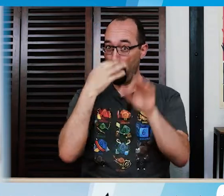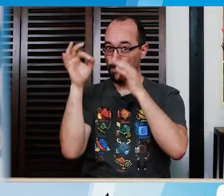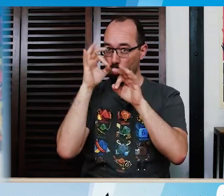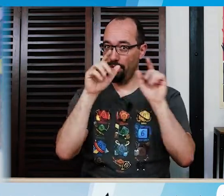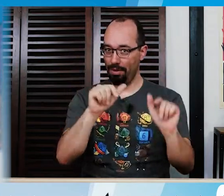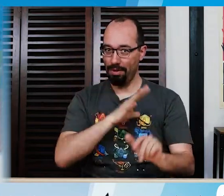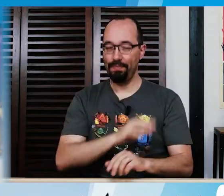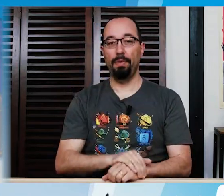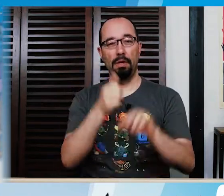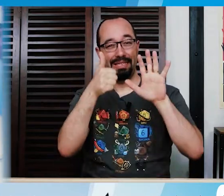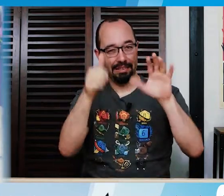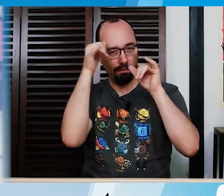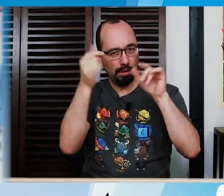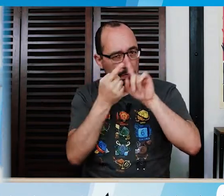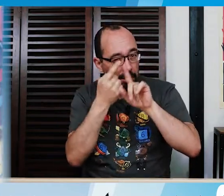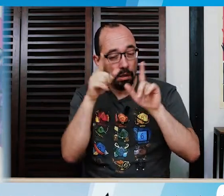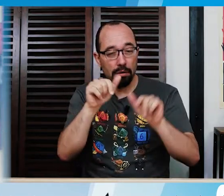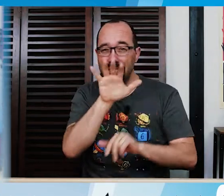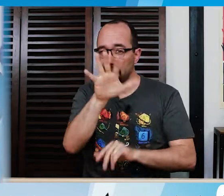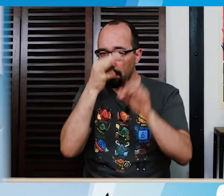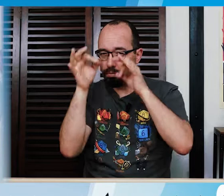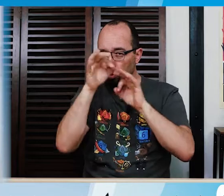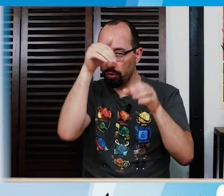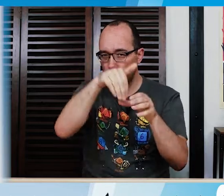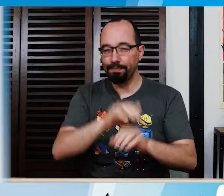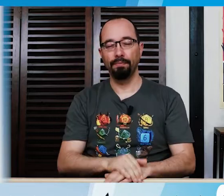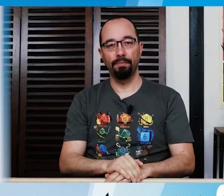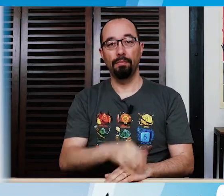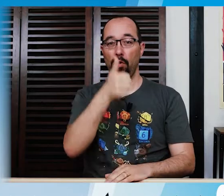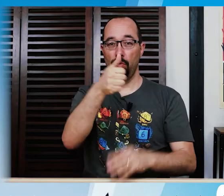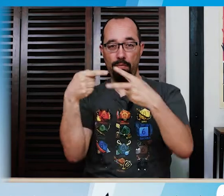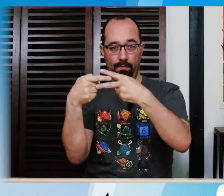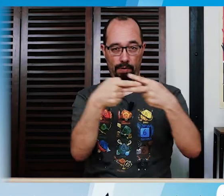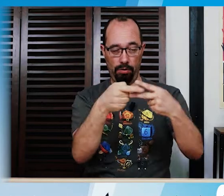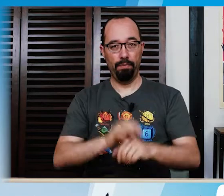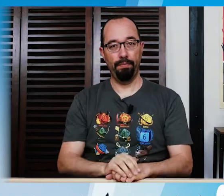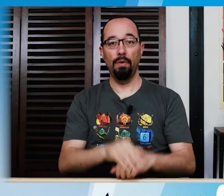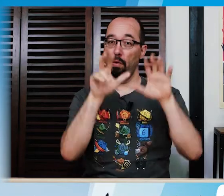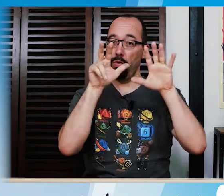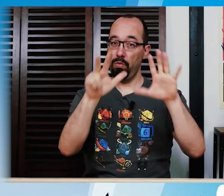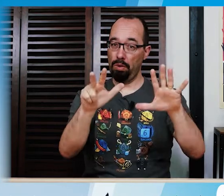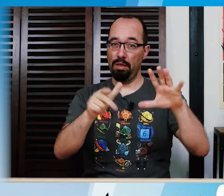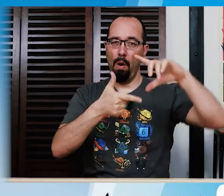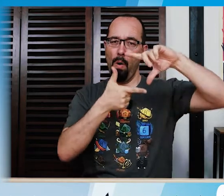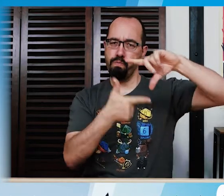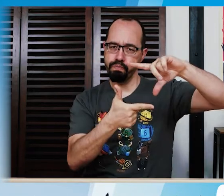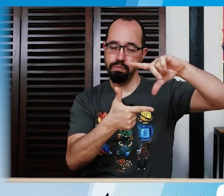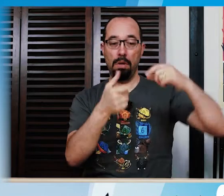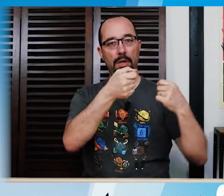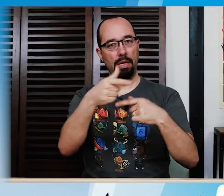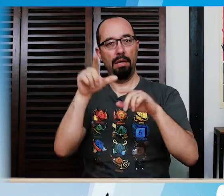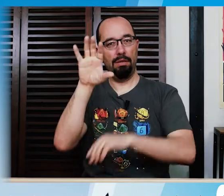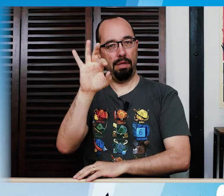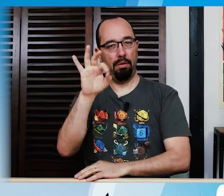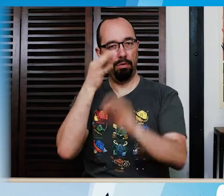vaches spéciales avec 5 mouches. Une tuile flèche. 8 jetons grands carrés valant 50